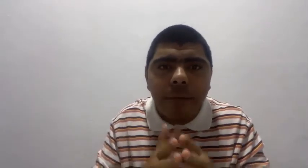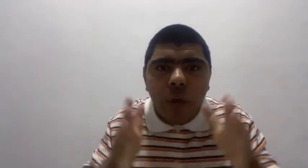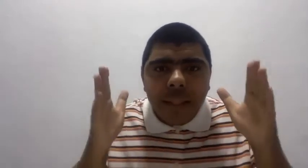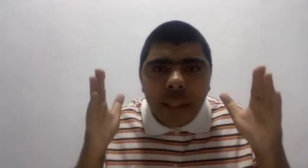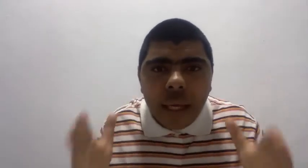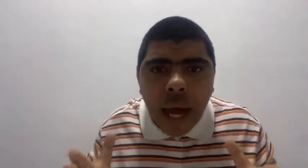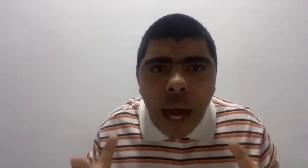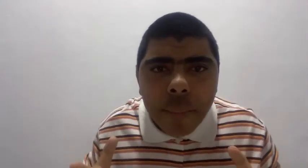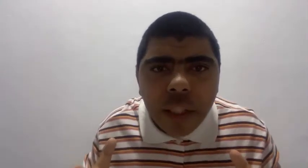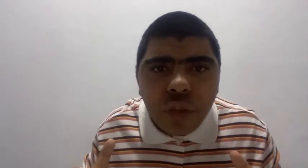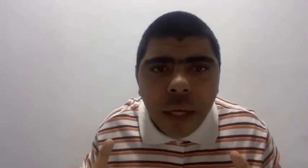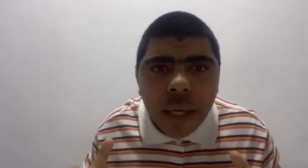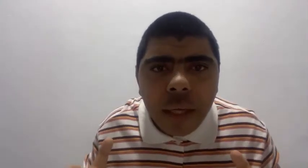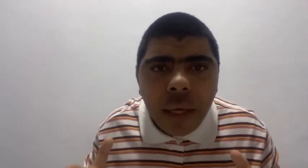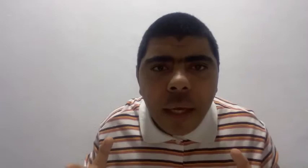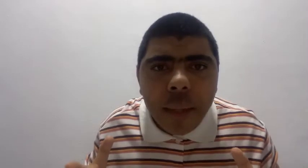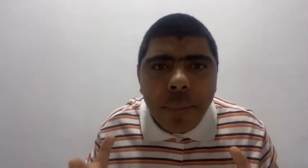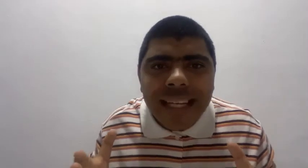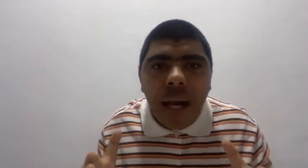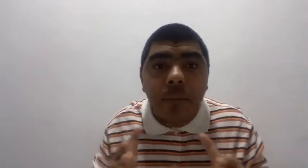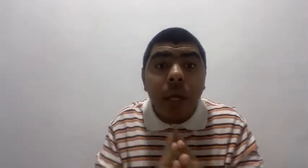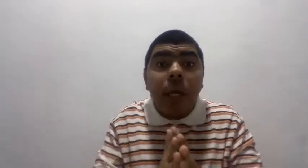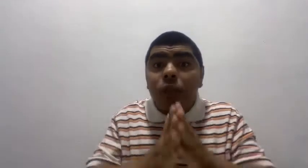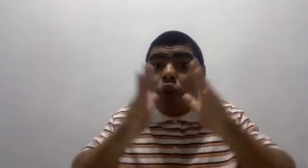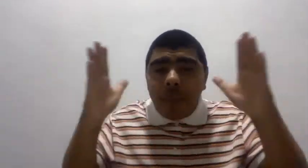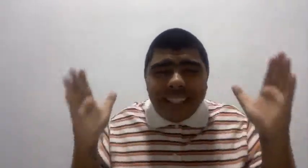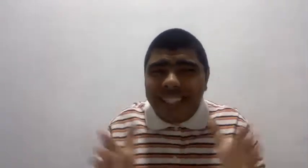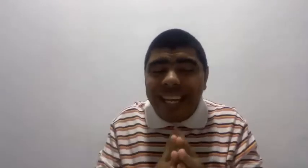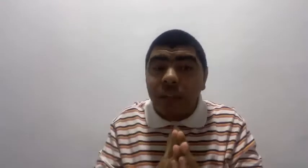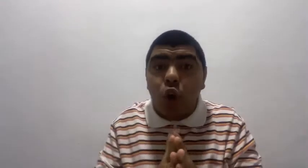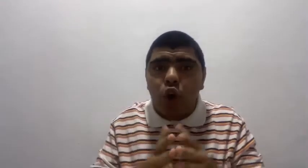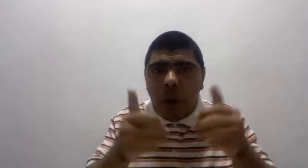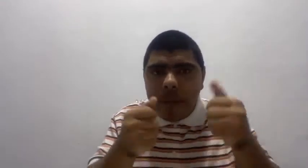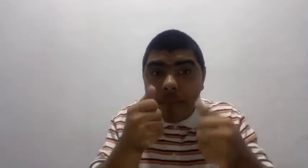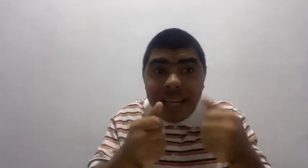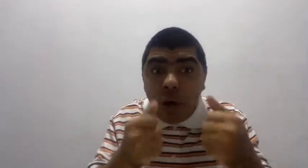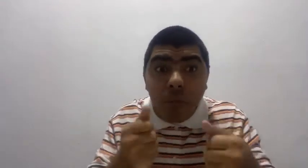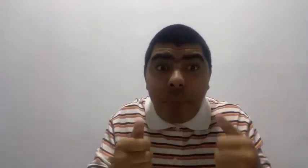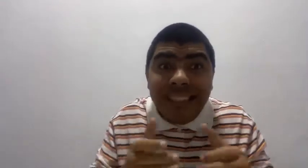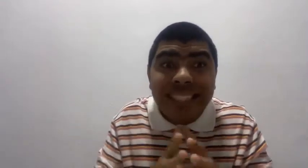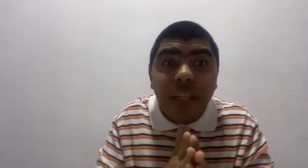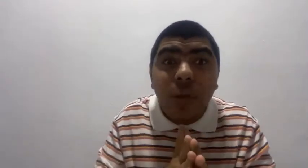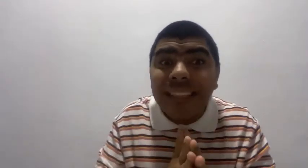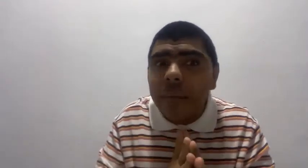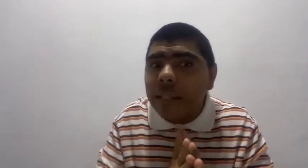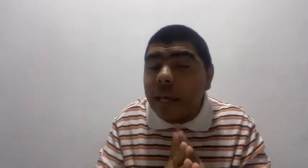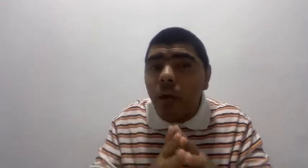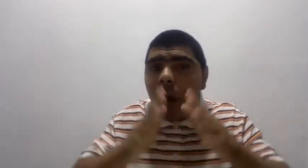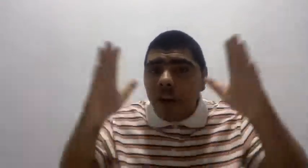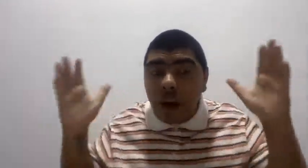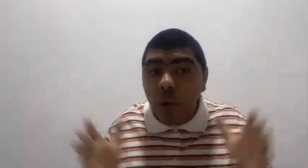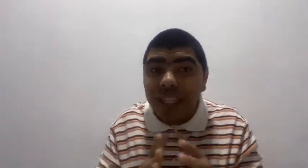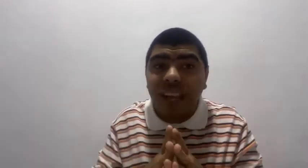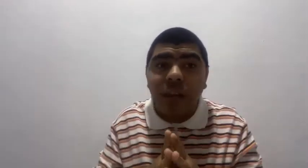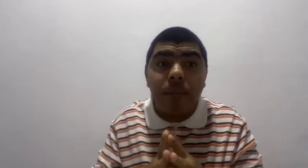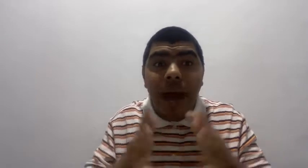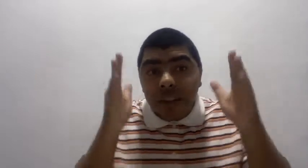Dios bendiga a Mercedes Espinal. Dios bendiga a todos. Amén. Vaya compartiendo este video a favor de las almas.